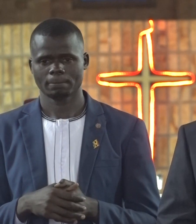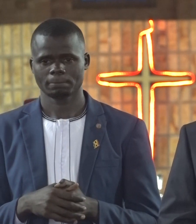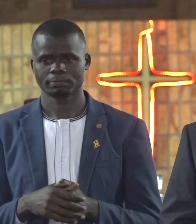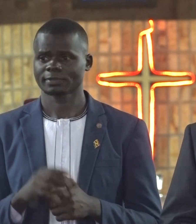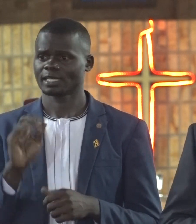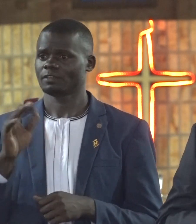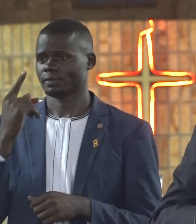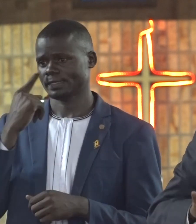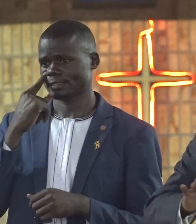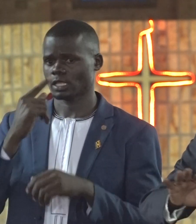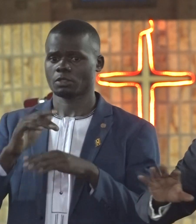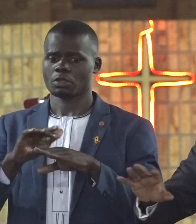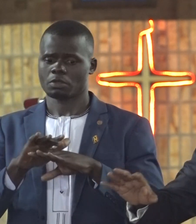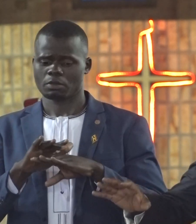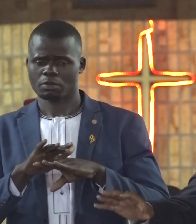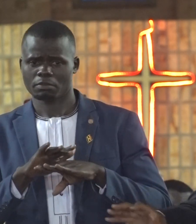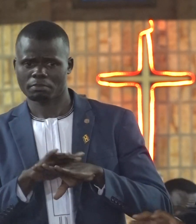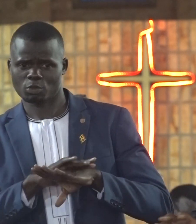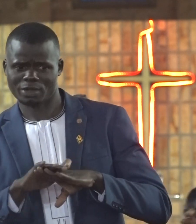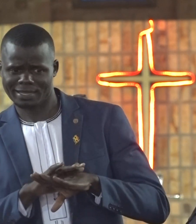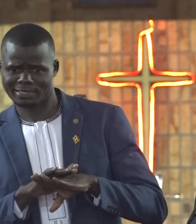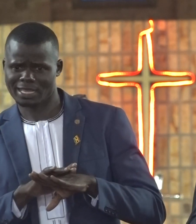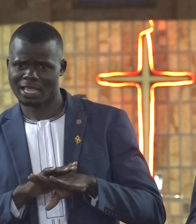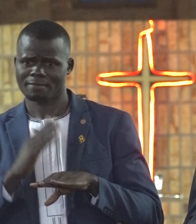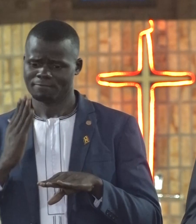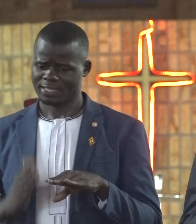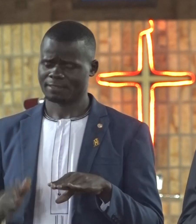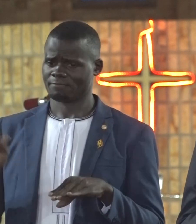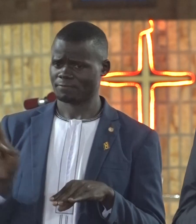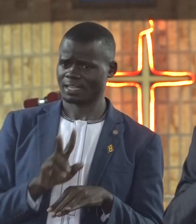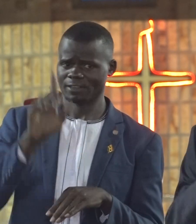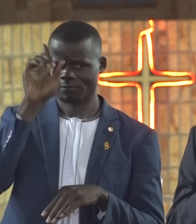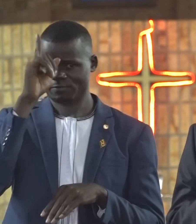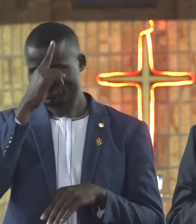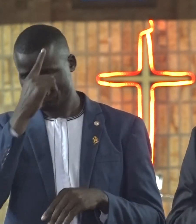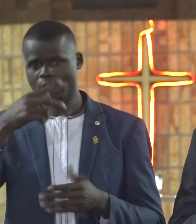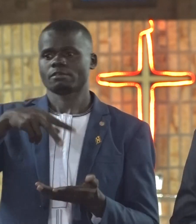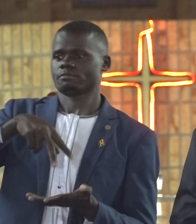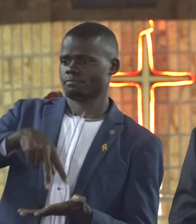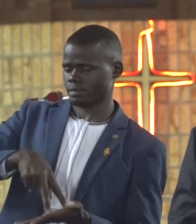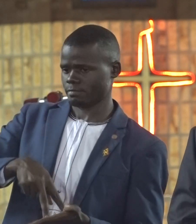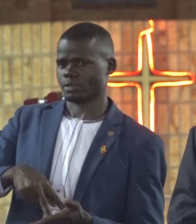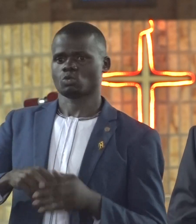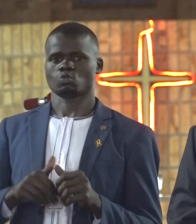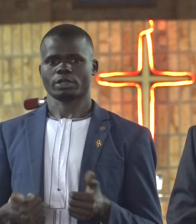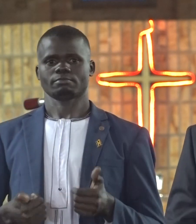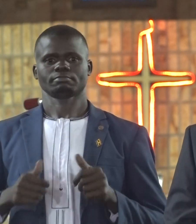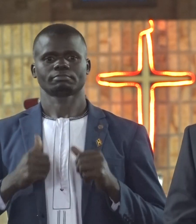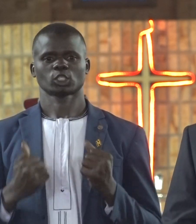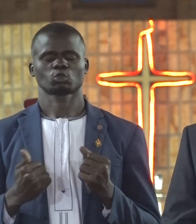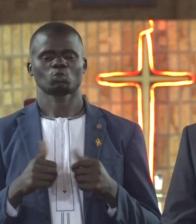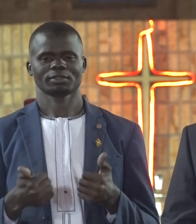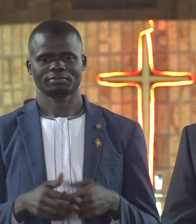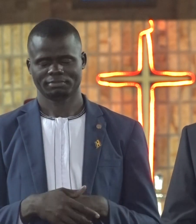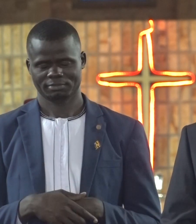Bwe ndaba Obuganda nga buli mu buufu bw'empologoma nga nnyimirira nga ntereera.